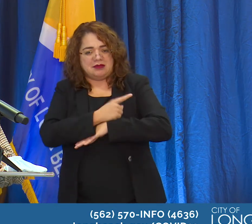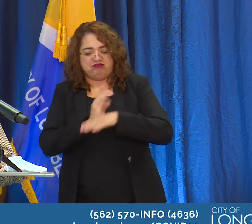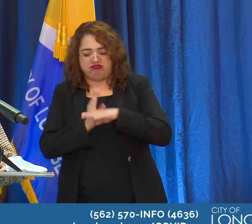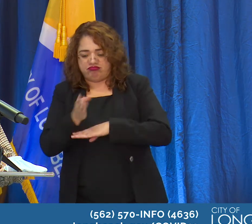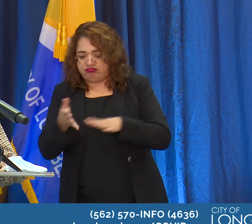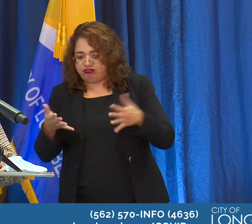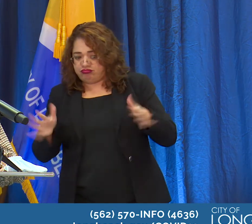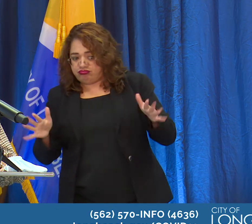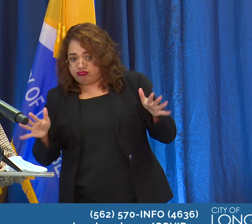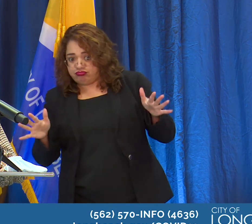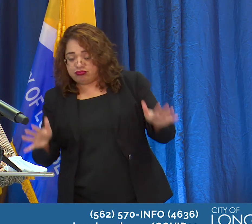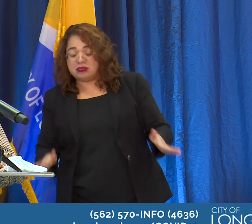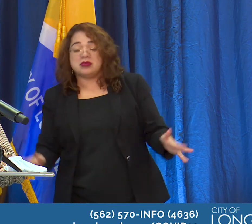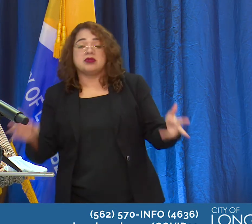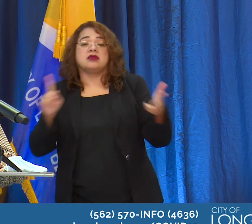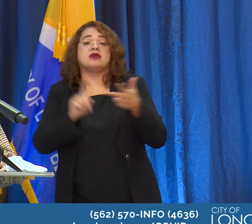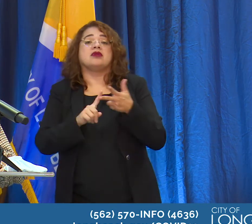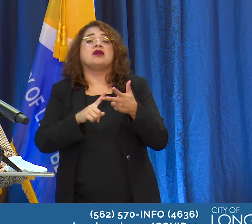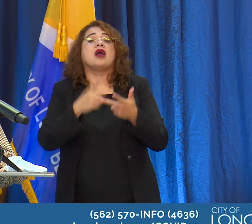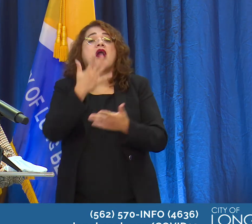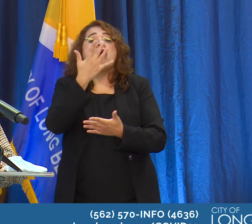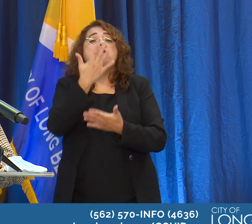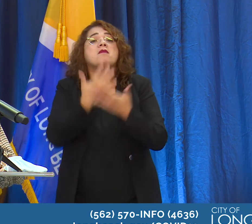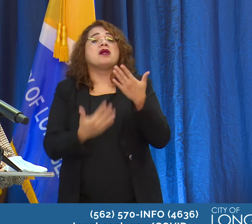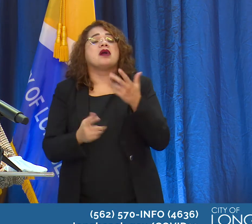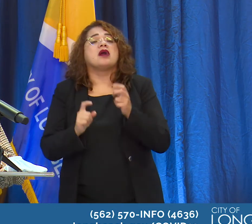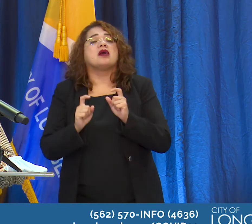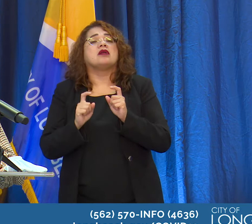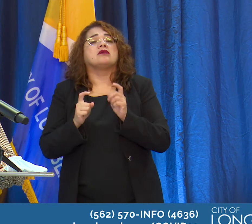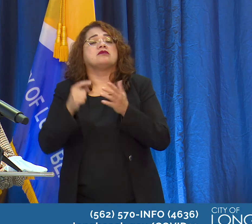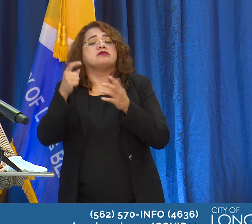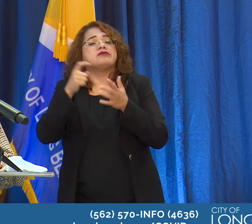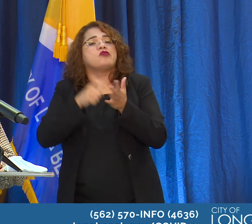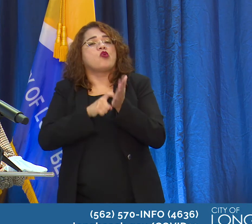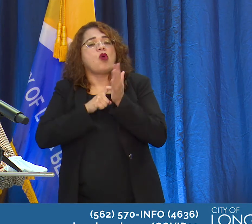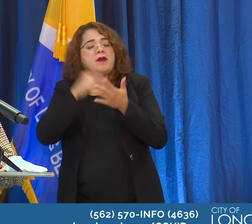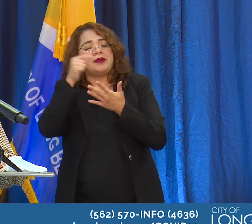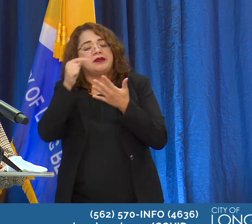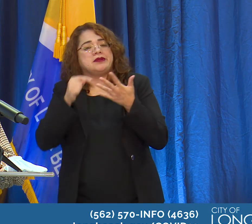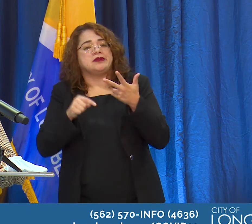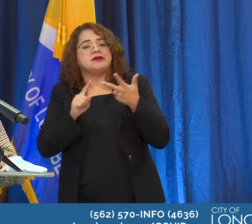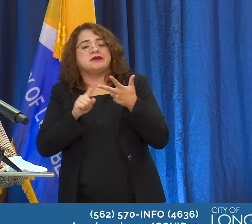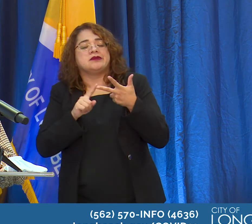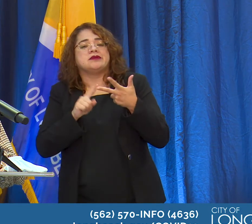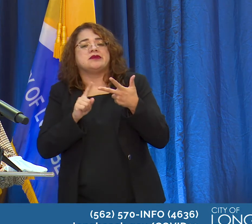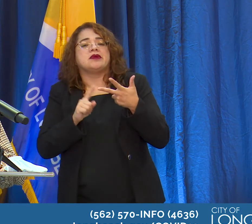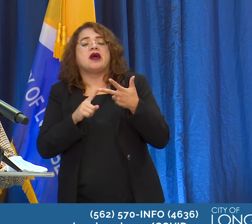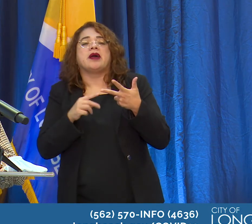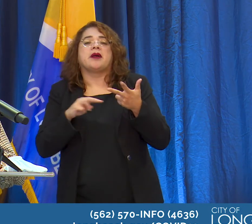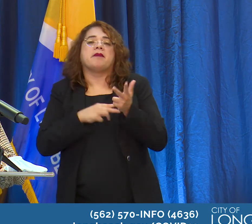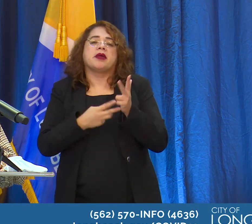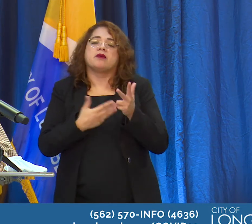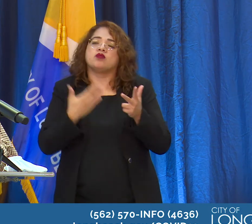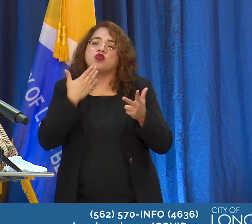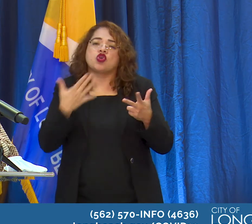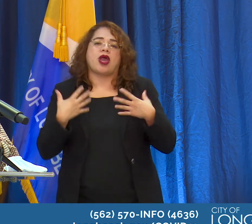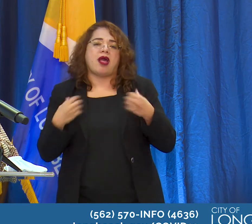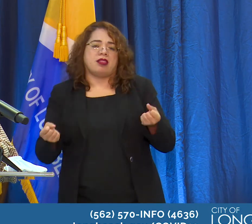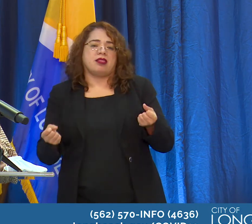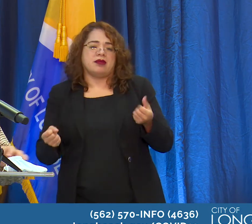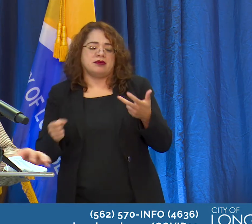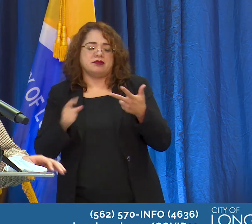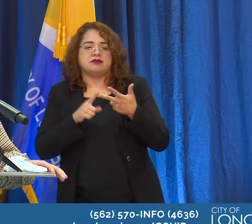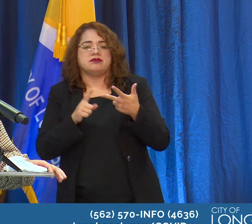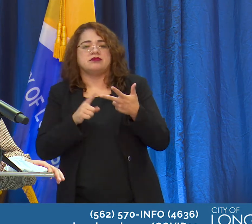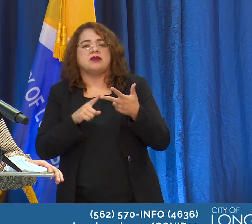donación, y debe cumplir con los criterios para la donación de sangre que generalmente requieren de buena salud, aunque